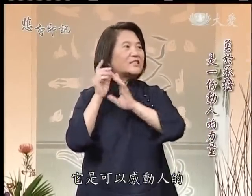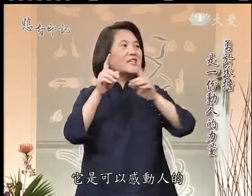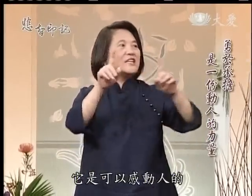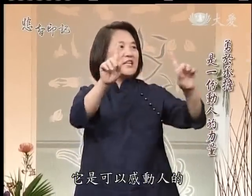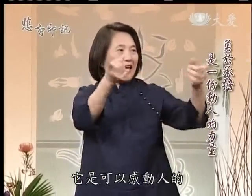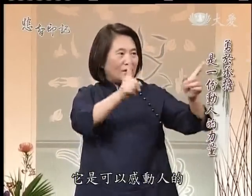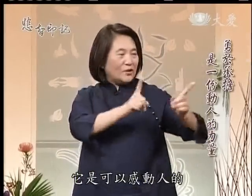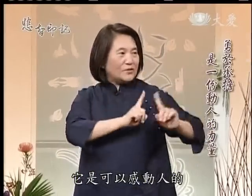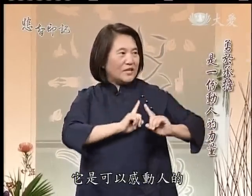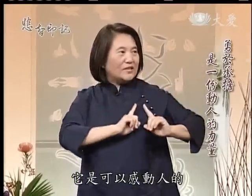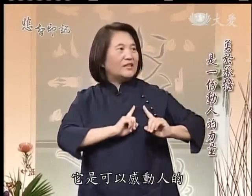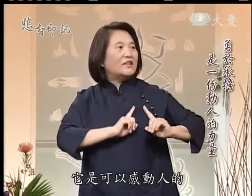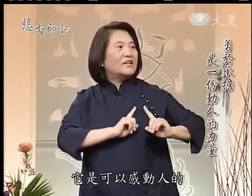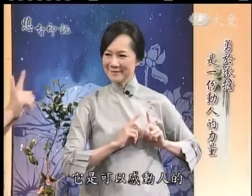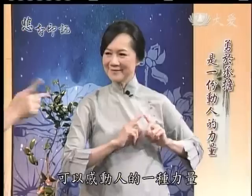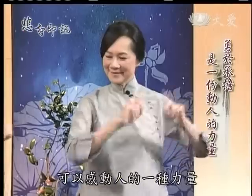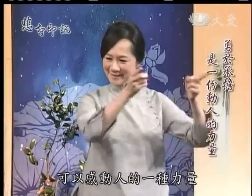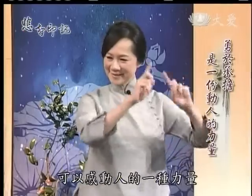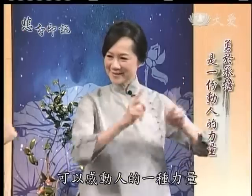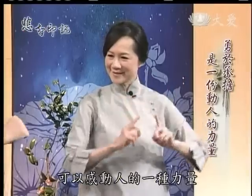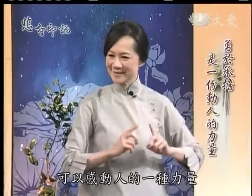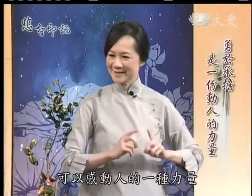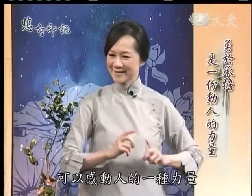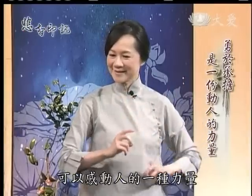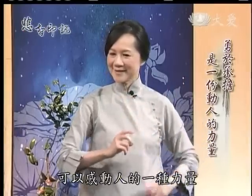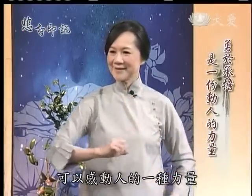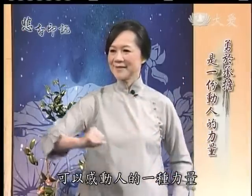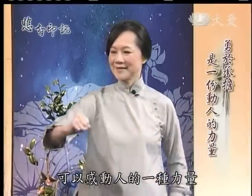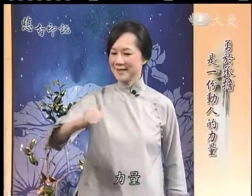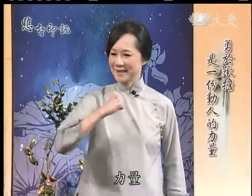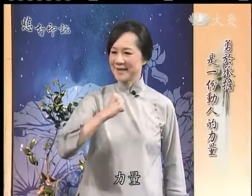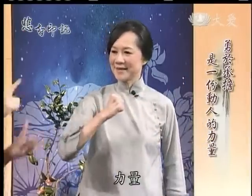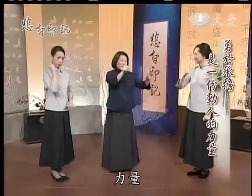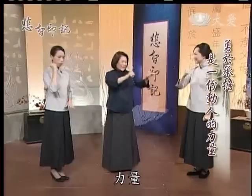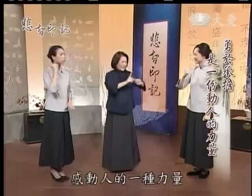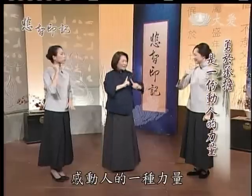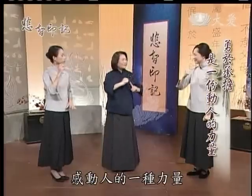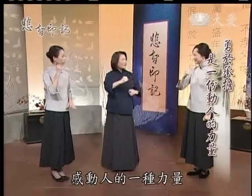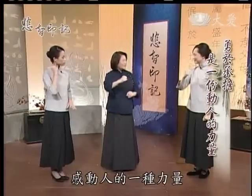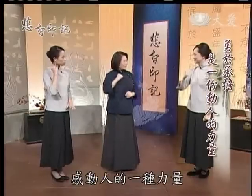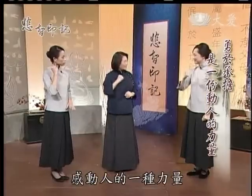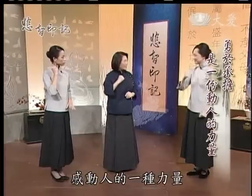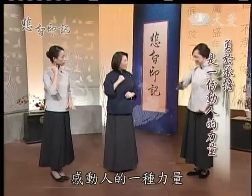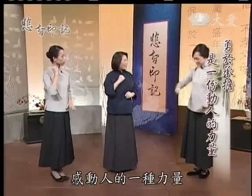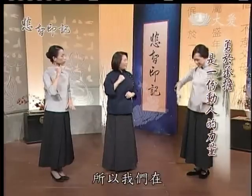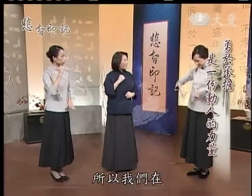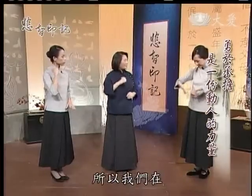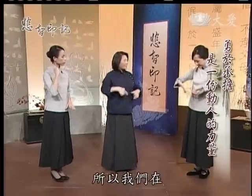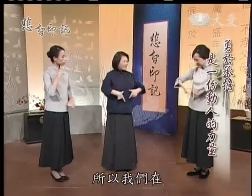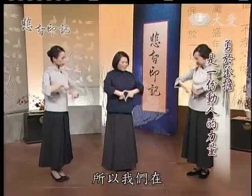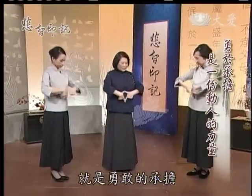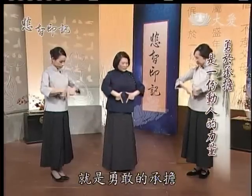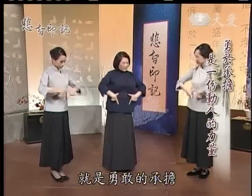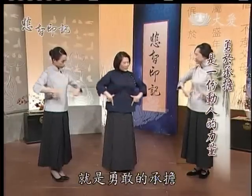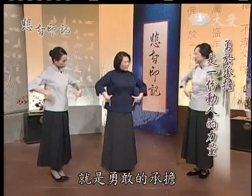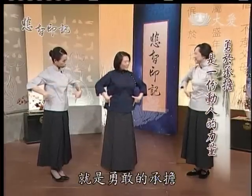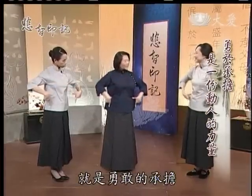是可以感动人的，可以感动人的一种力量， 力量，哎， 感动人的一种力量。 所以我们在就是勇敢